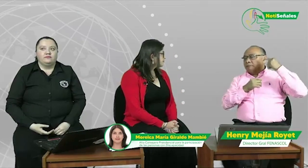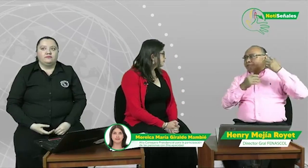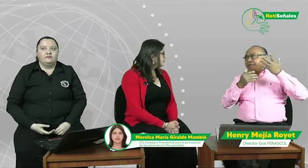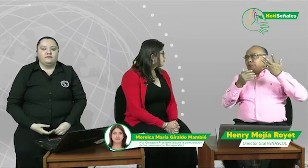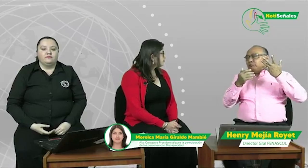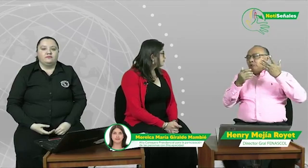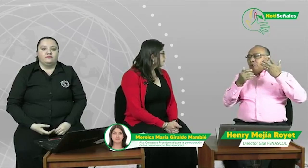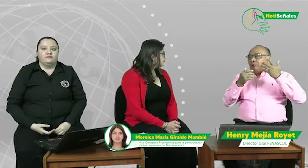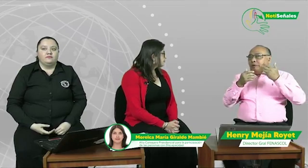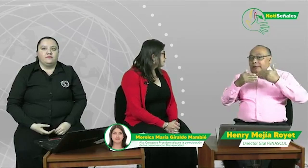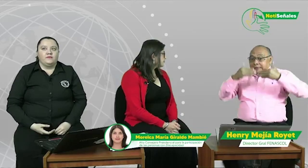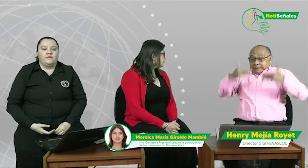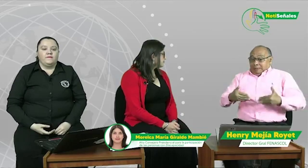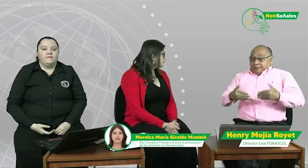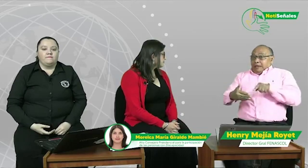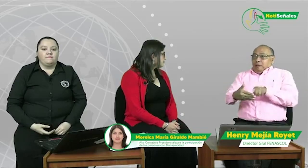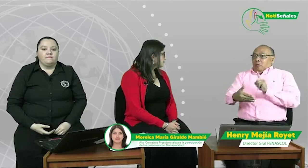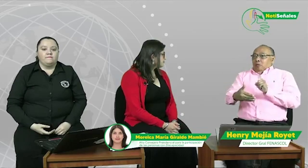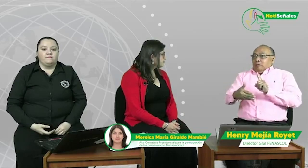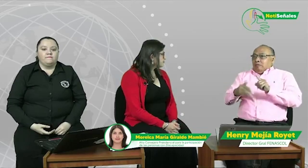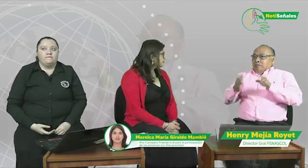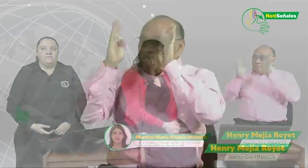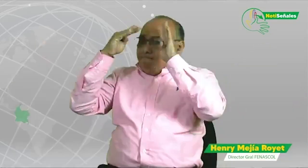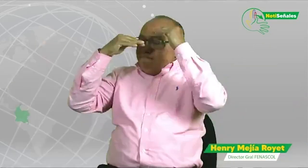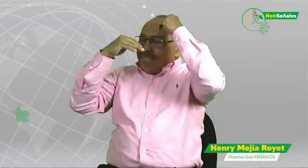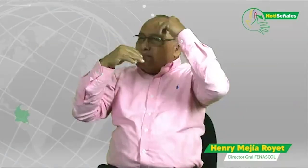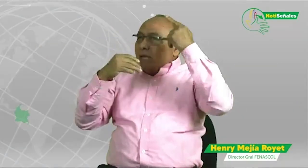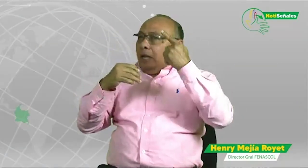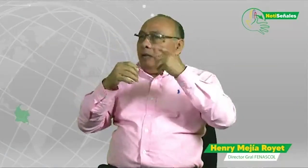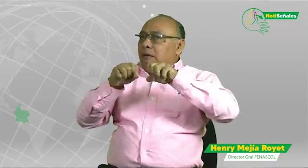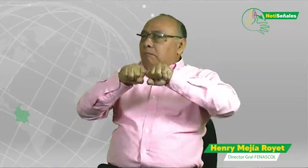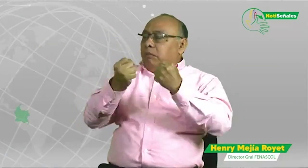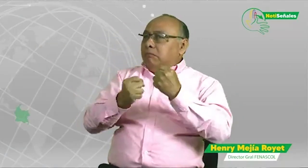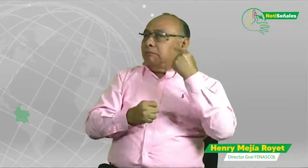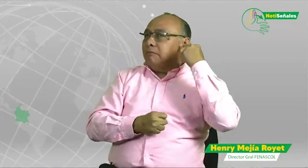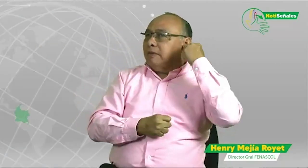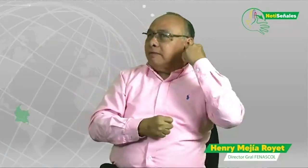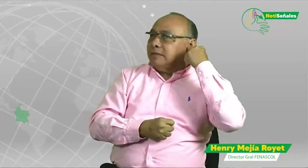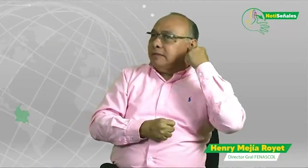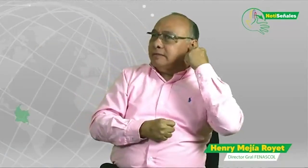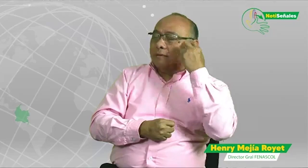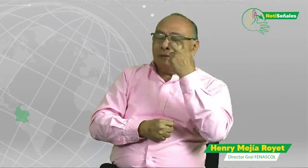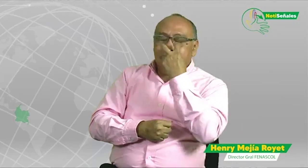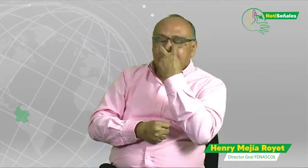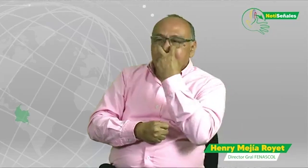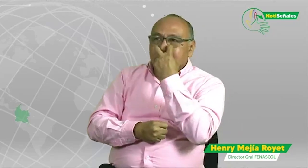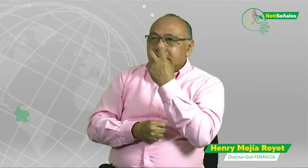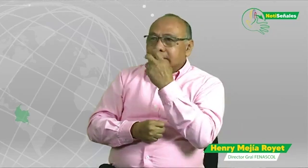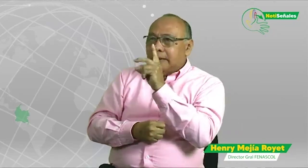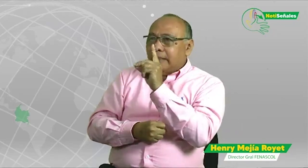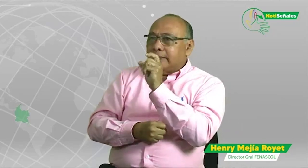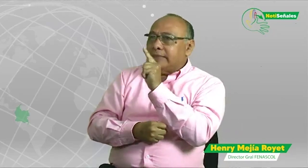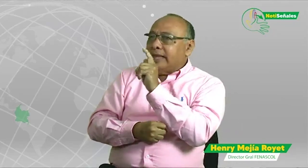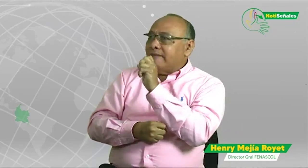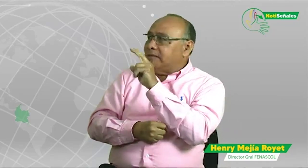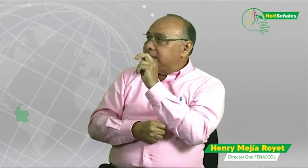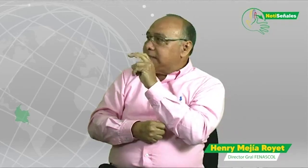hay, en nuestro caso, o pues en el caso no se centra tanto, de la discapacidad se centra mucho en el déficit. Entonces,